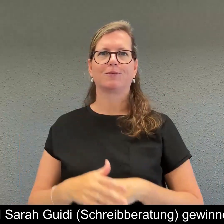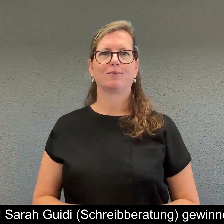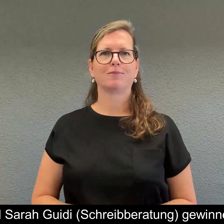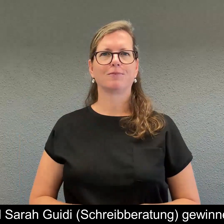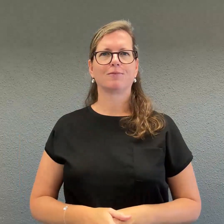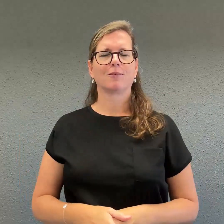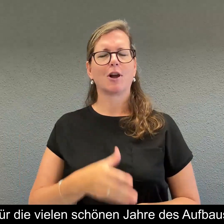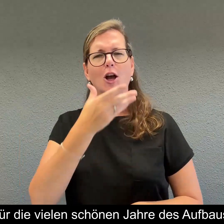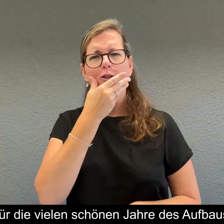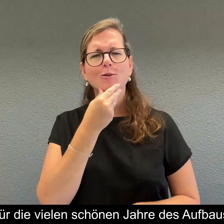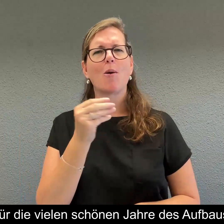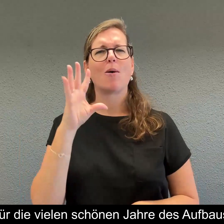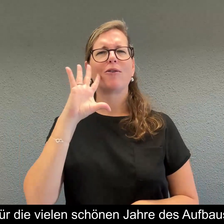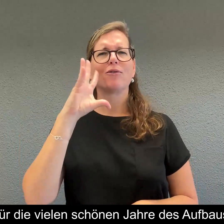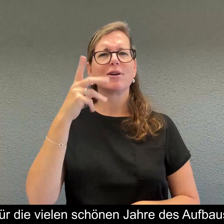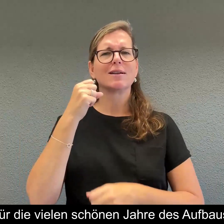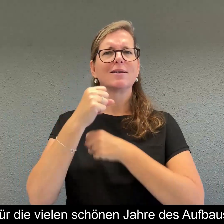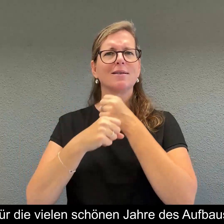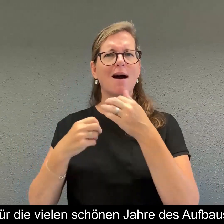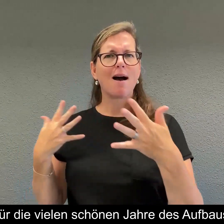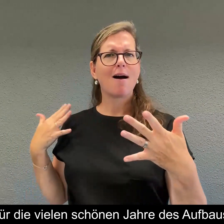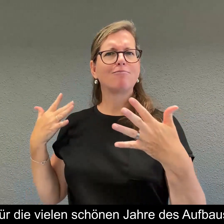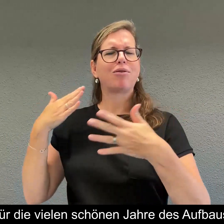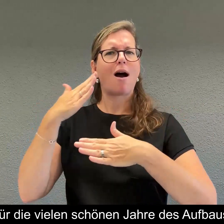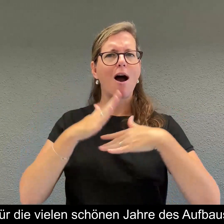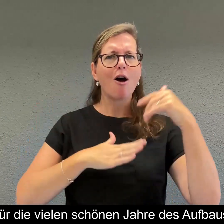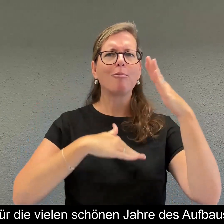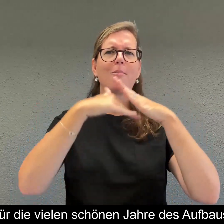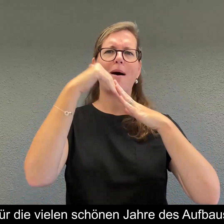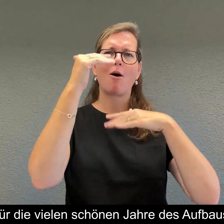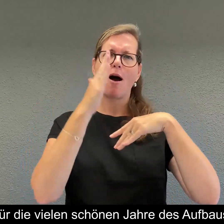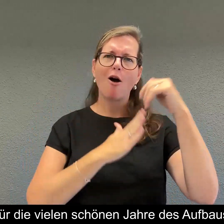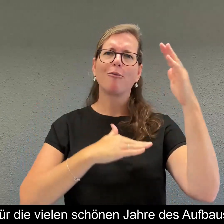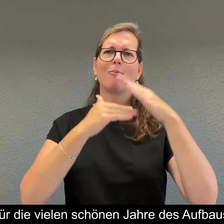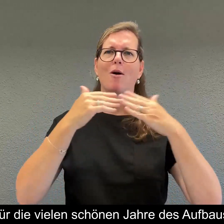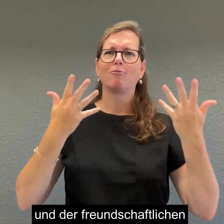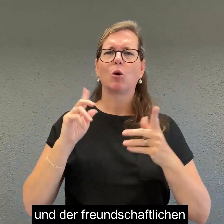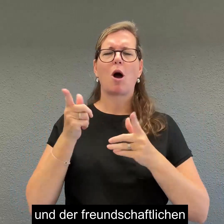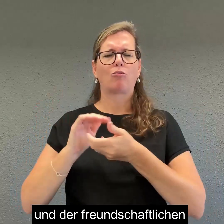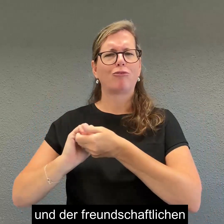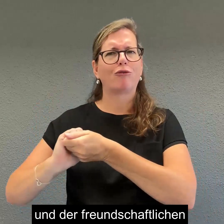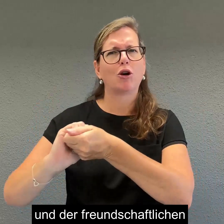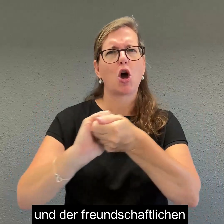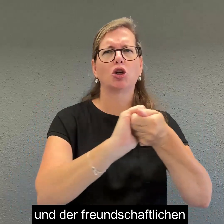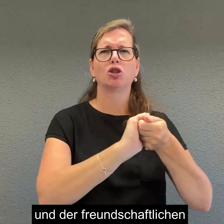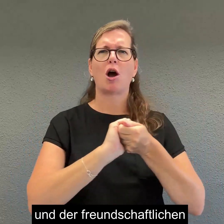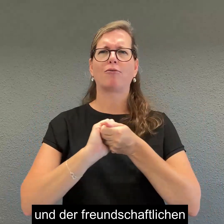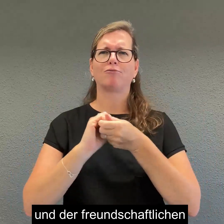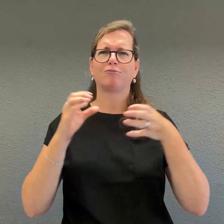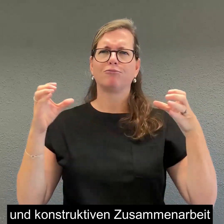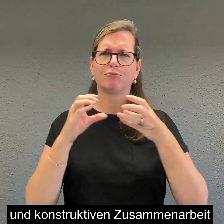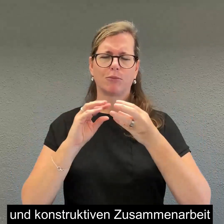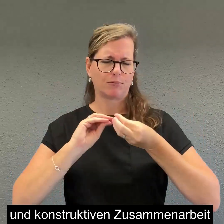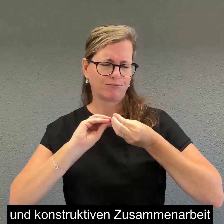Für die vielen schönen Jahre des Aufbaus und der freundschaftlichen und